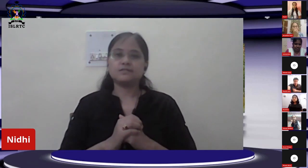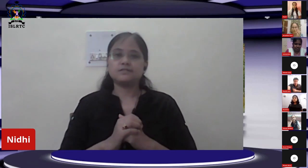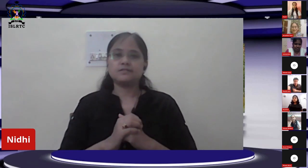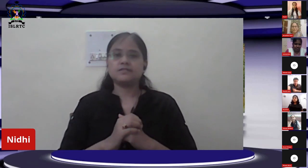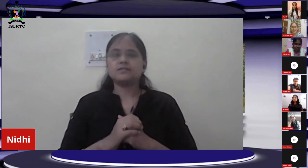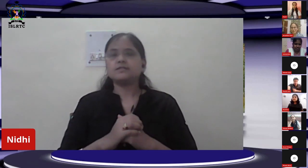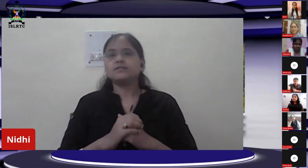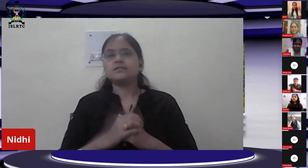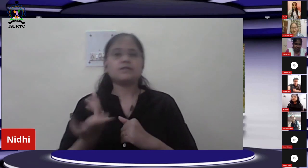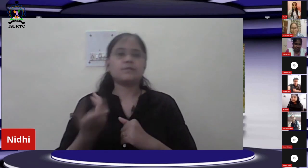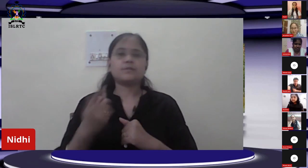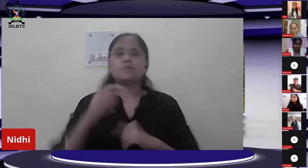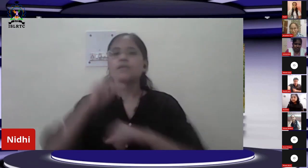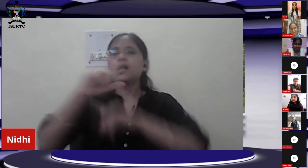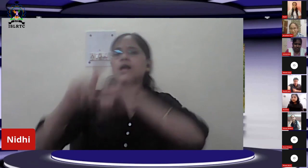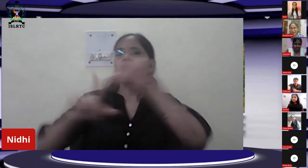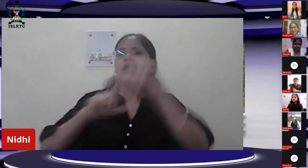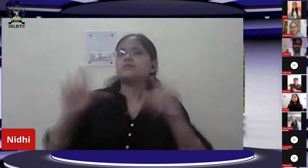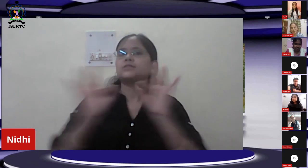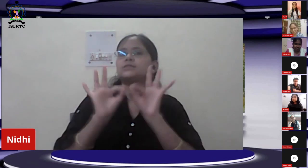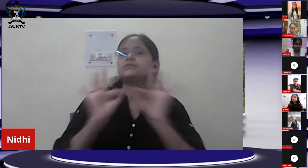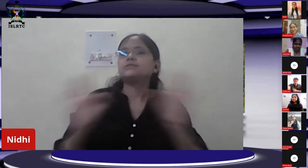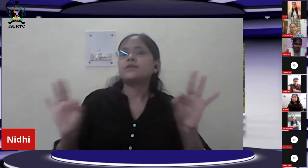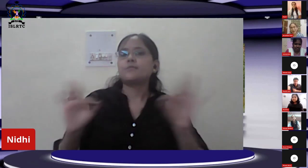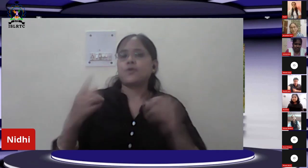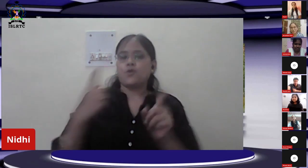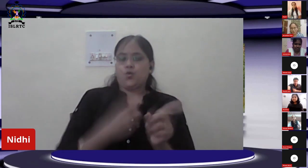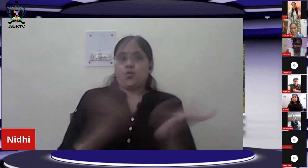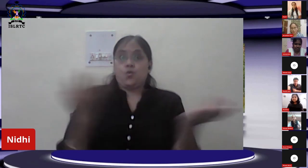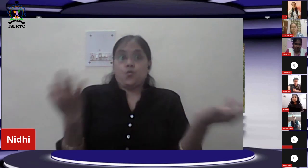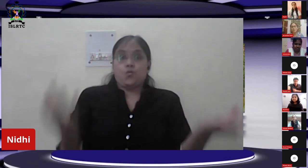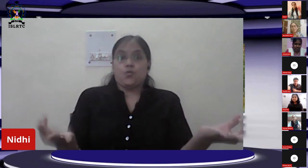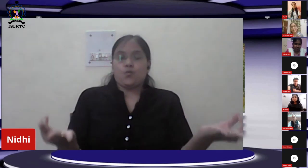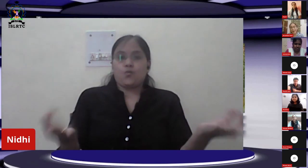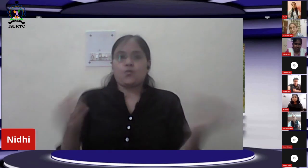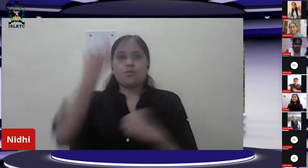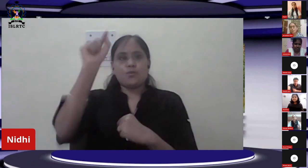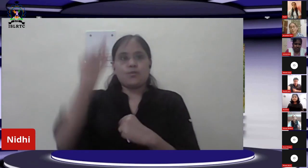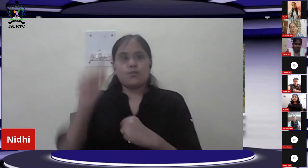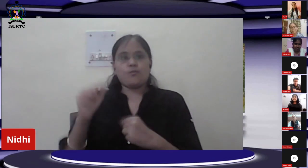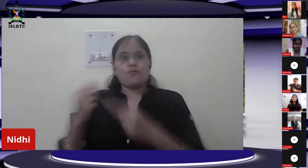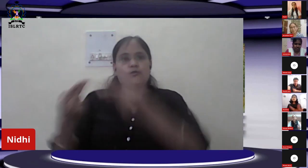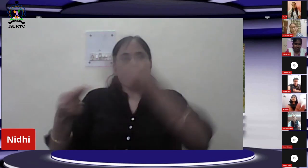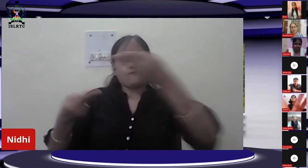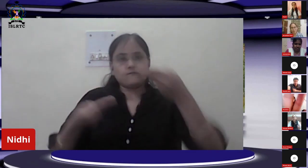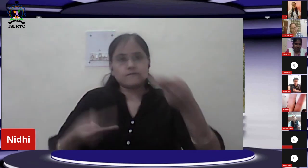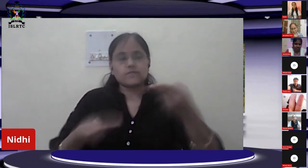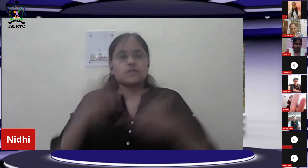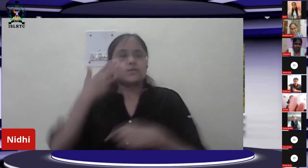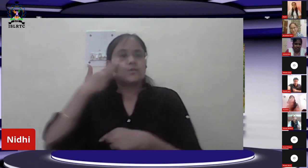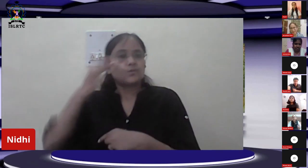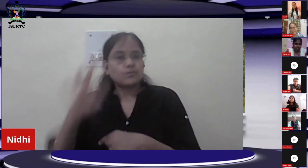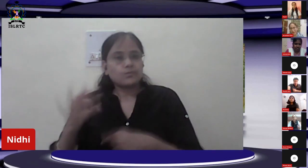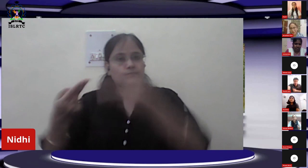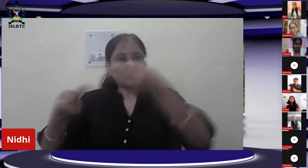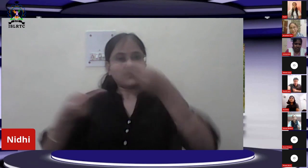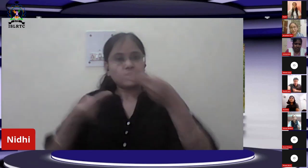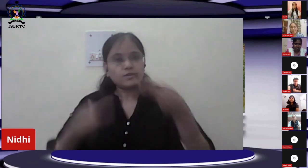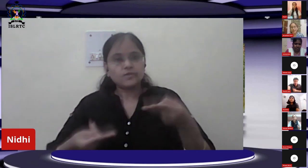सिंपल भाषा में हमें योगा के बारे में बताया, इंट्रोड्यूस कराया, उसके महत्व को बताया, उसके बारे में बहुत अच्छी जानकारी दी।